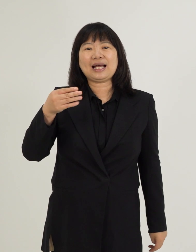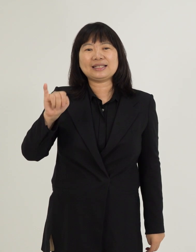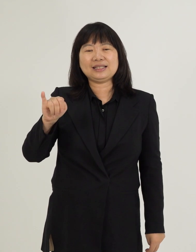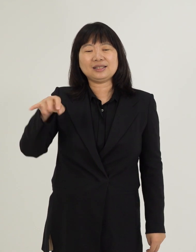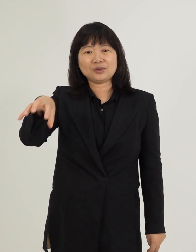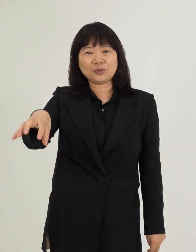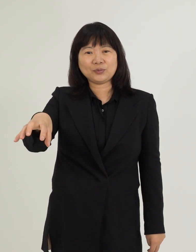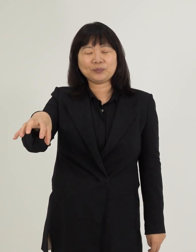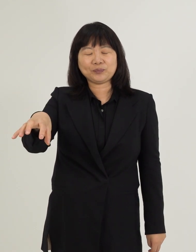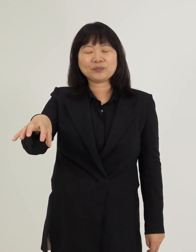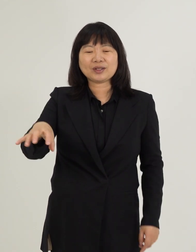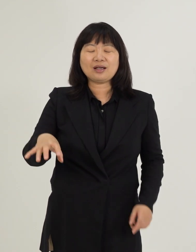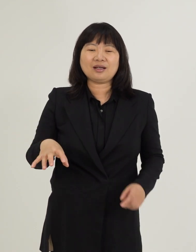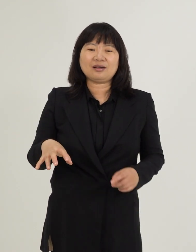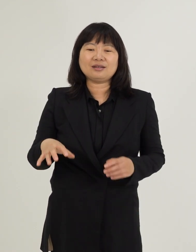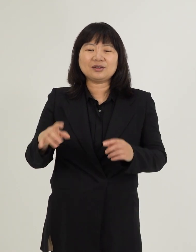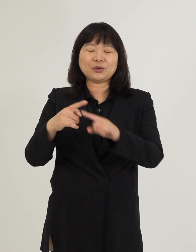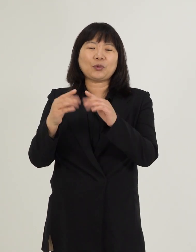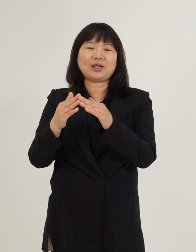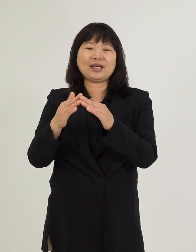사택을 하나 제공해 주셔서